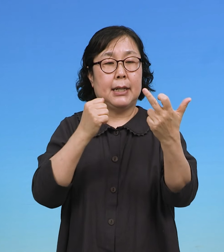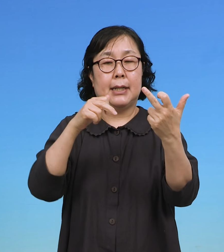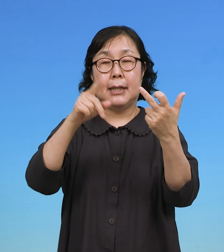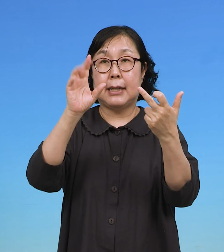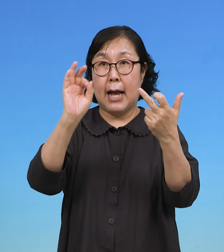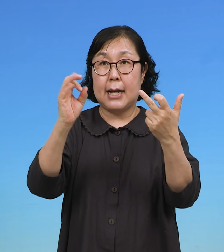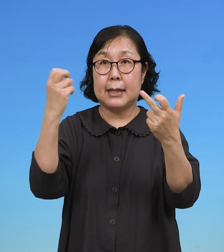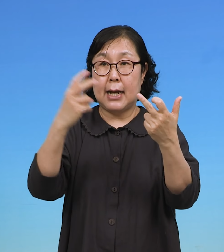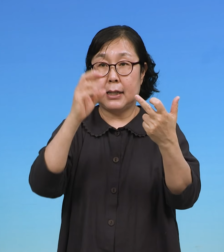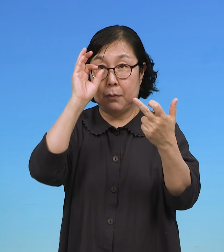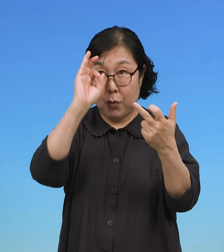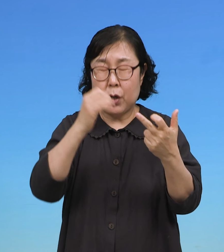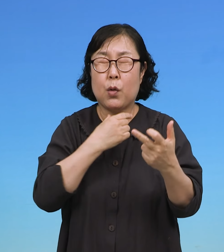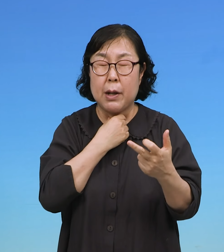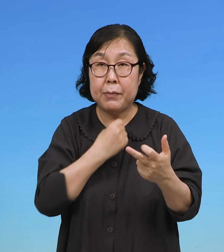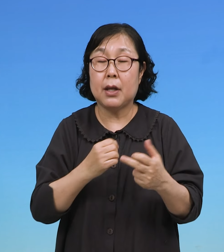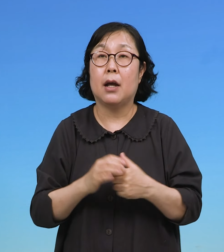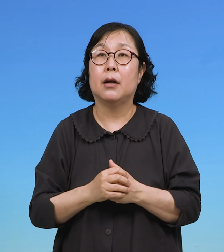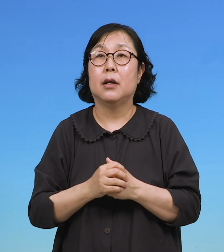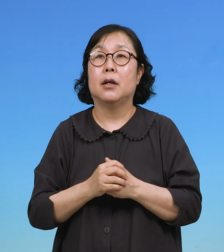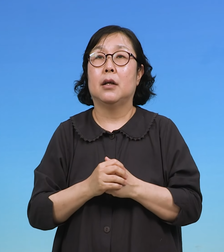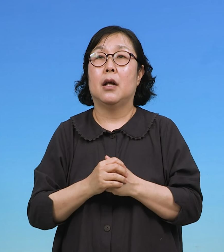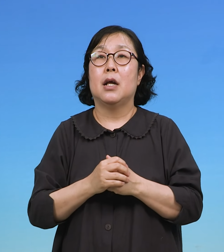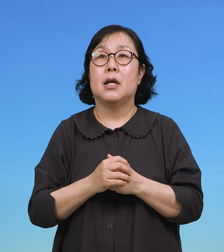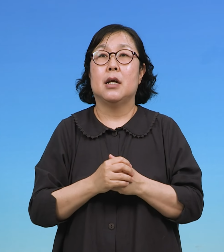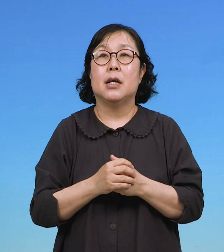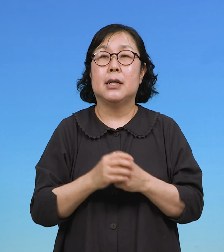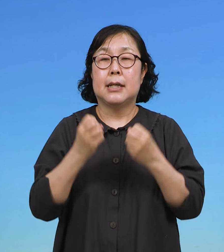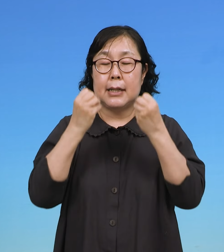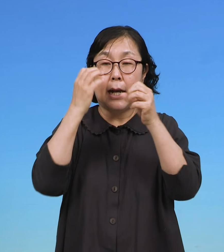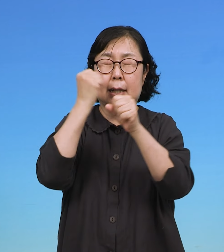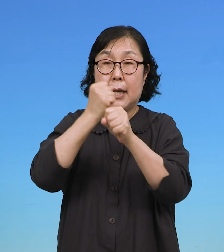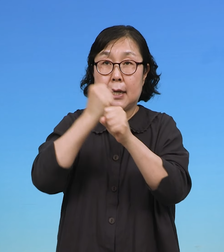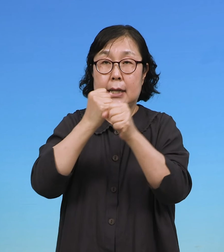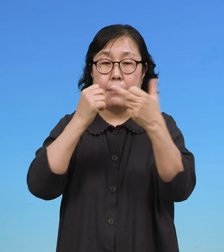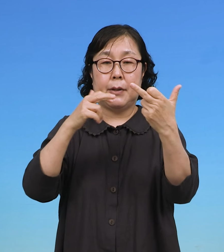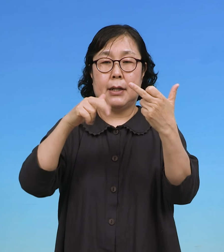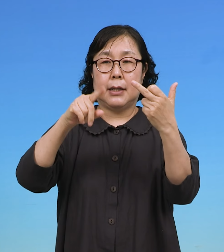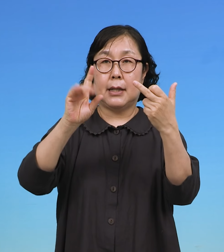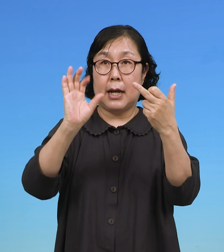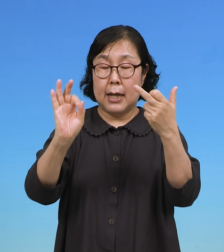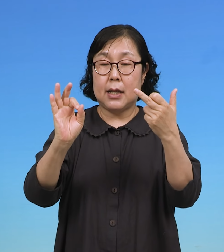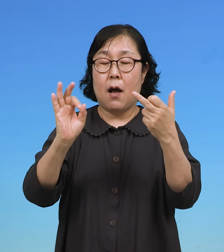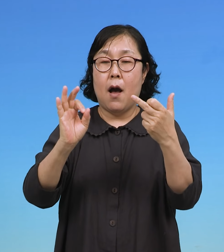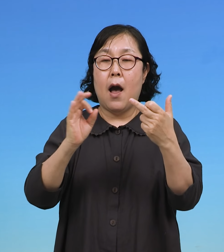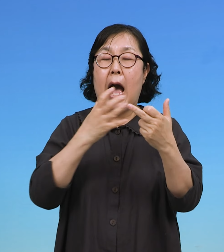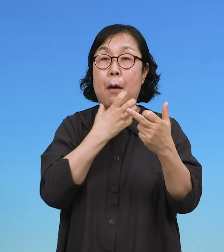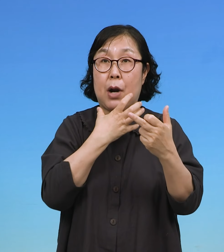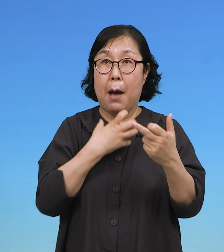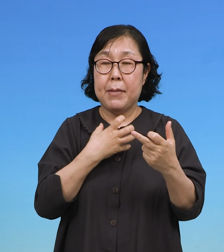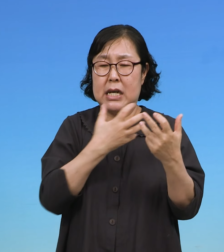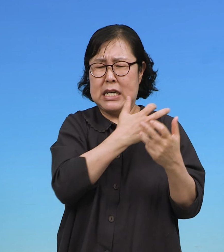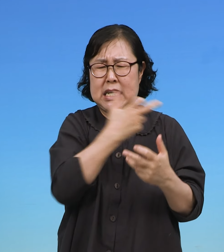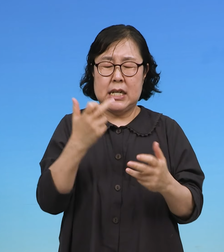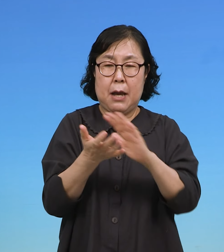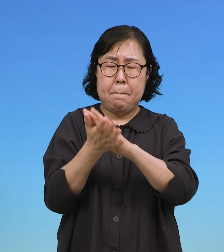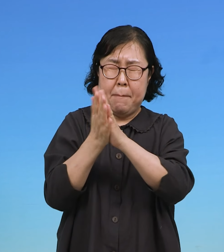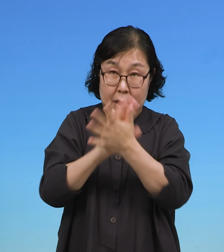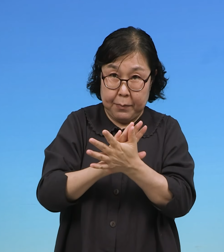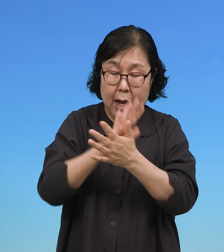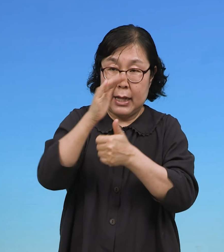하는데요. 창세기 17장에서 아브라함은 어마어마한 변화를